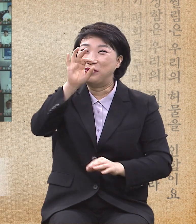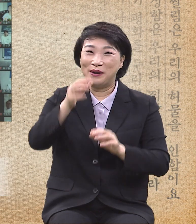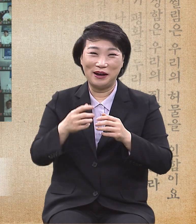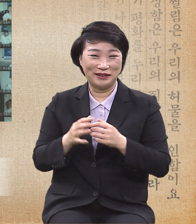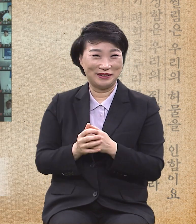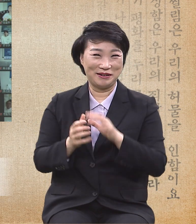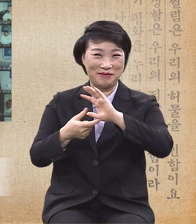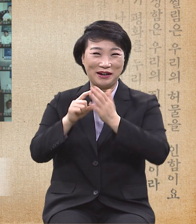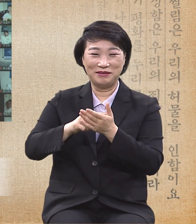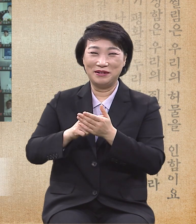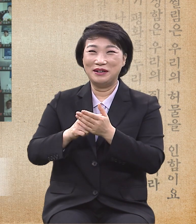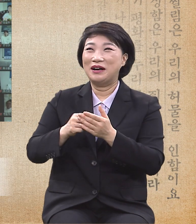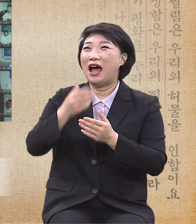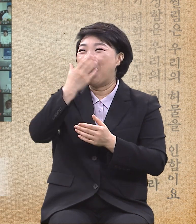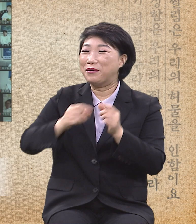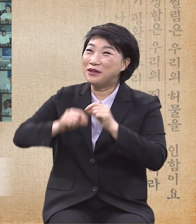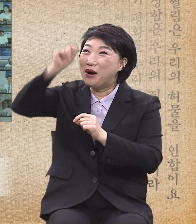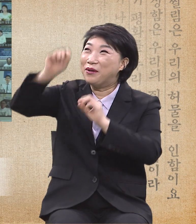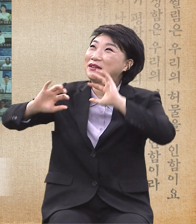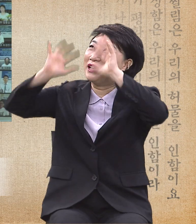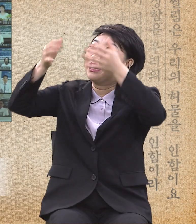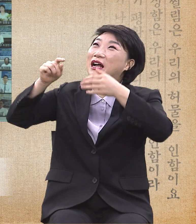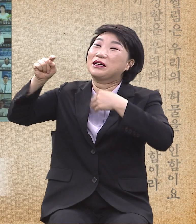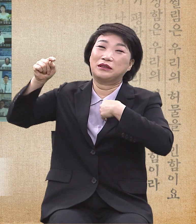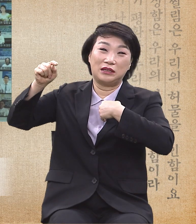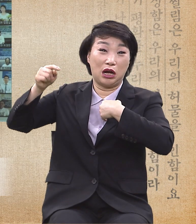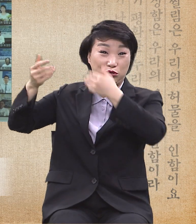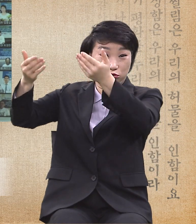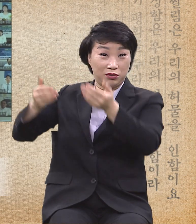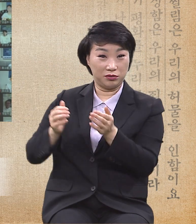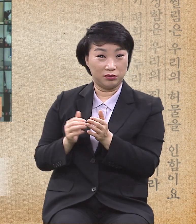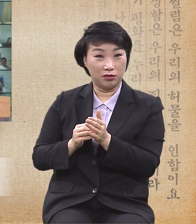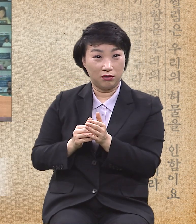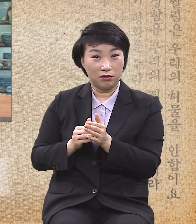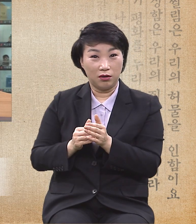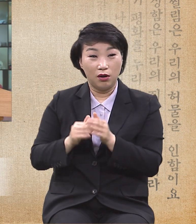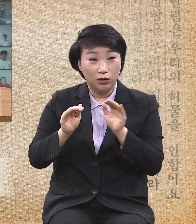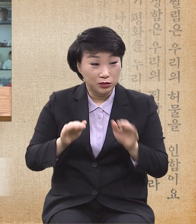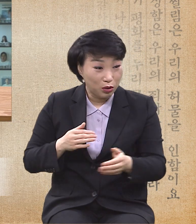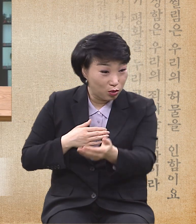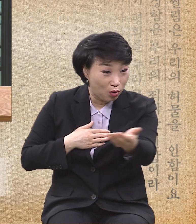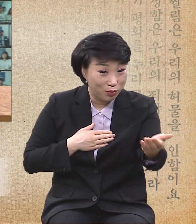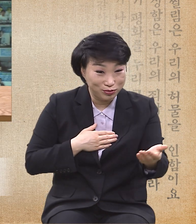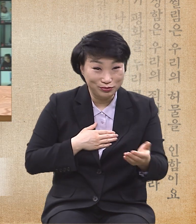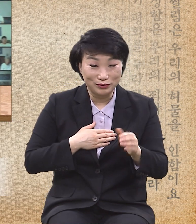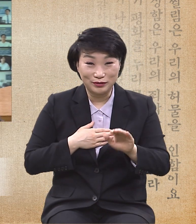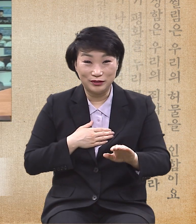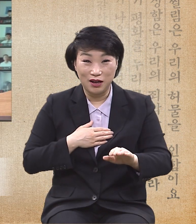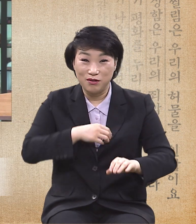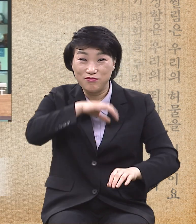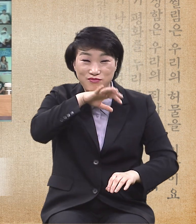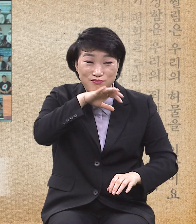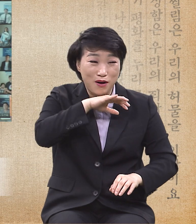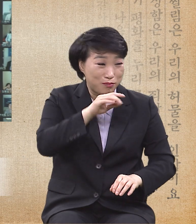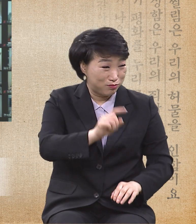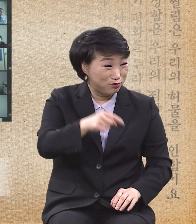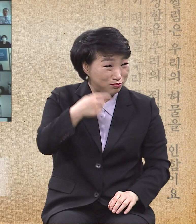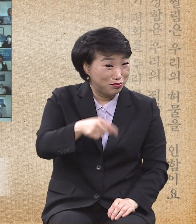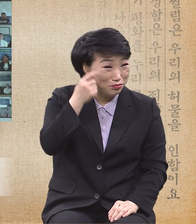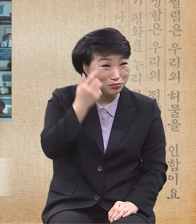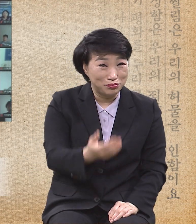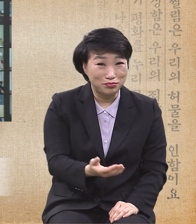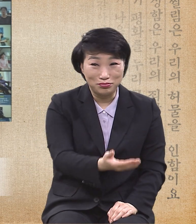영원히 행복한 나라 천국까지 주셨는데, 아니 무슨 불만이 있어?